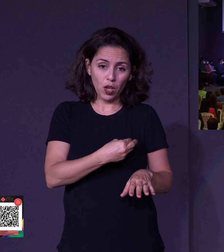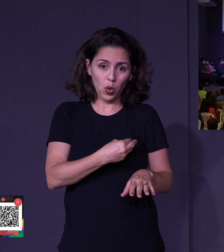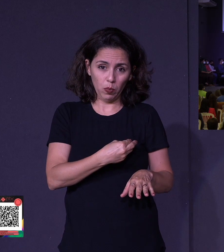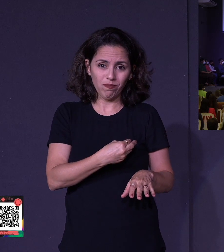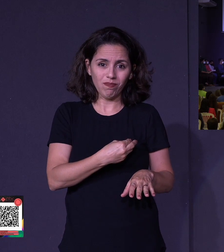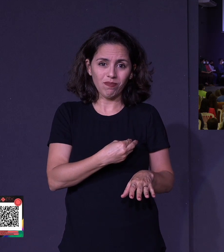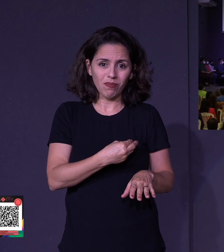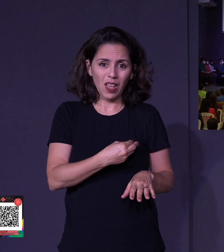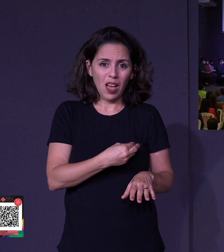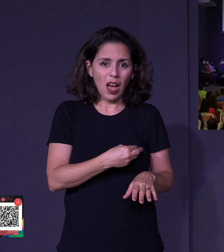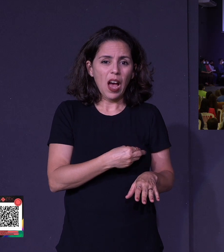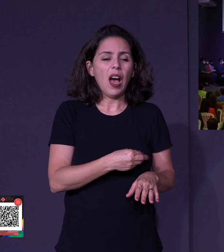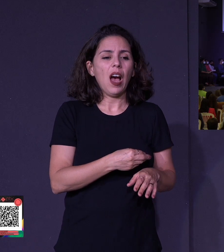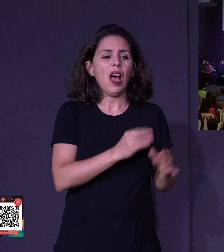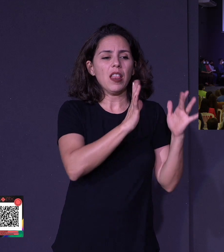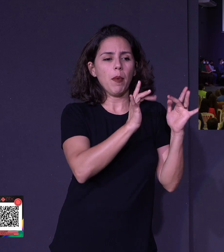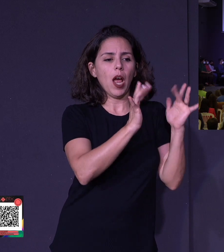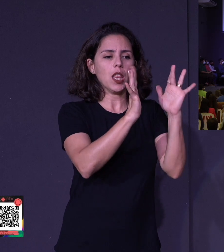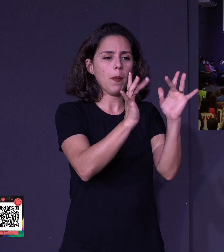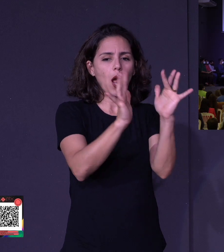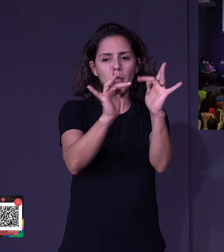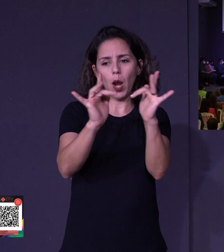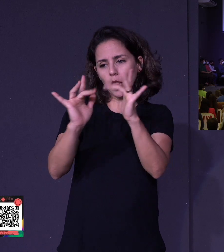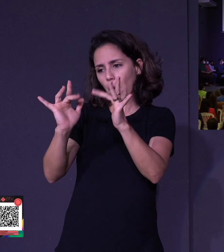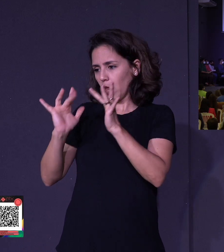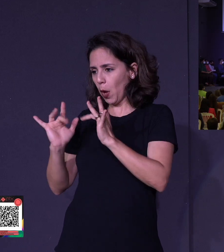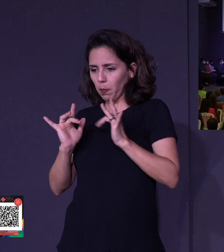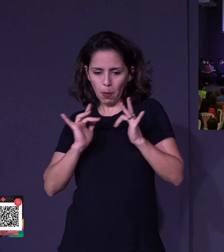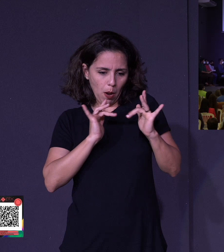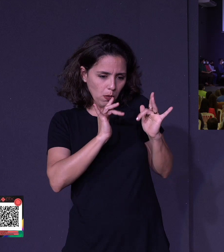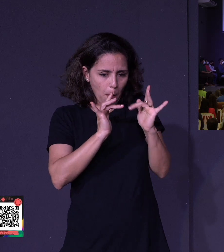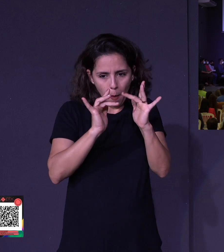e ele tiver que se dedicar a uma mulher para o resto da vida. Vai ser bronca, irmão.